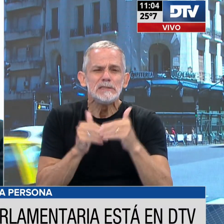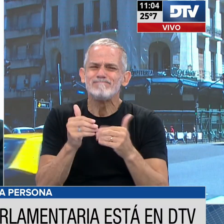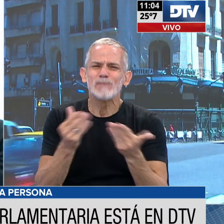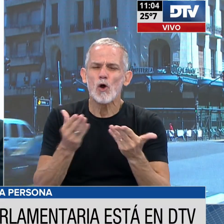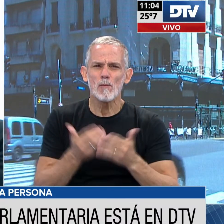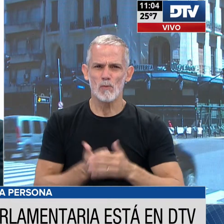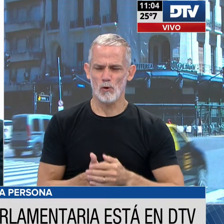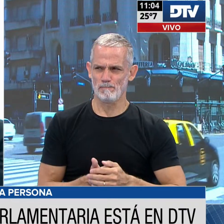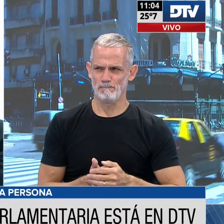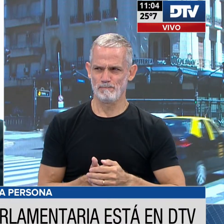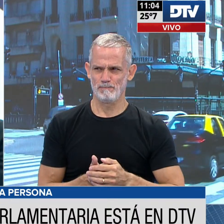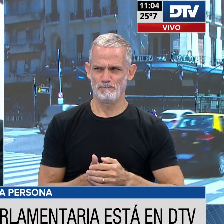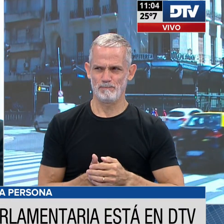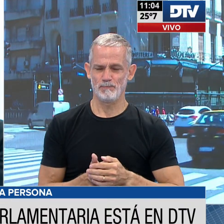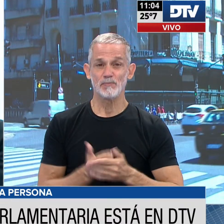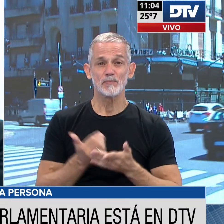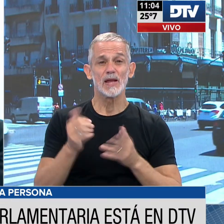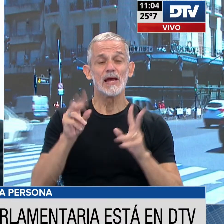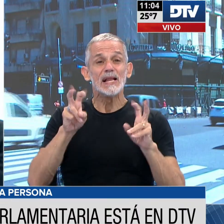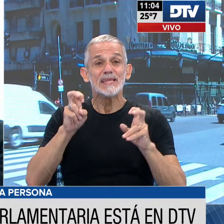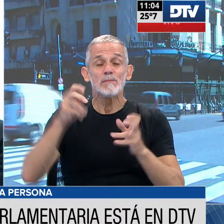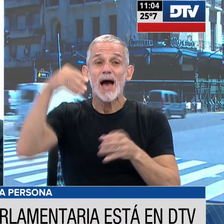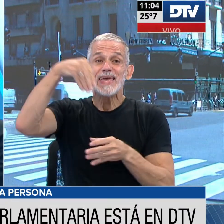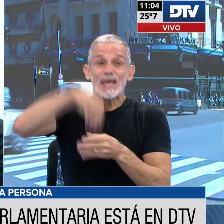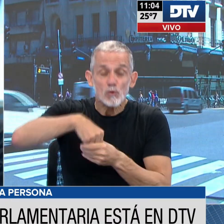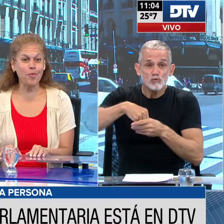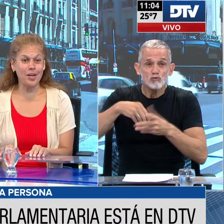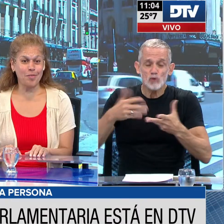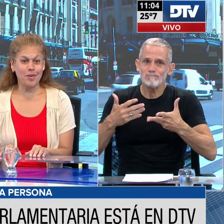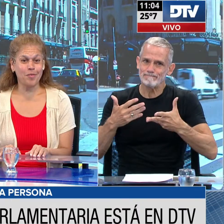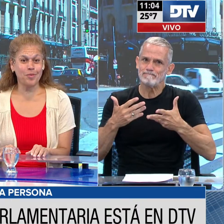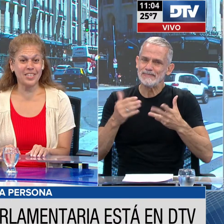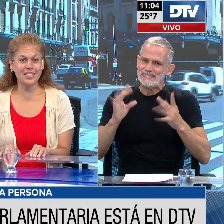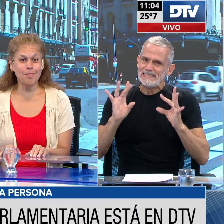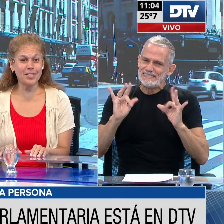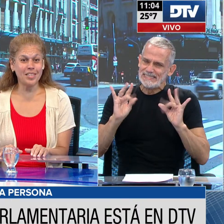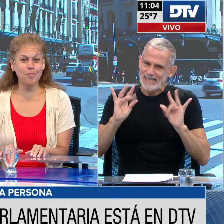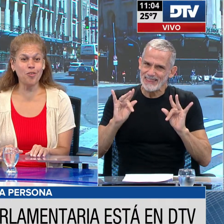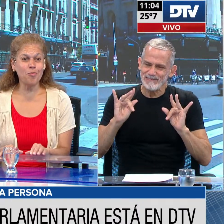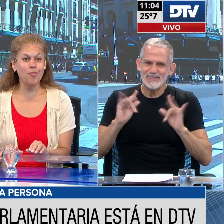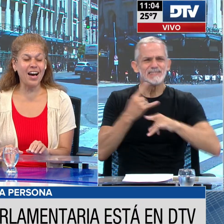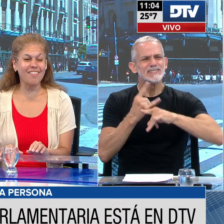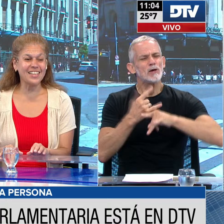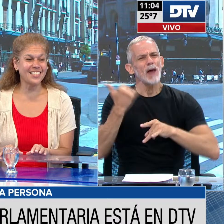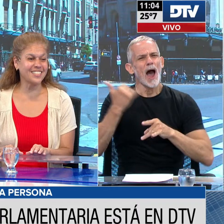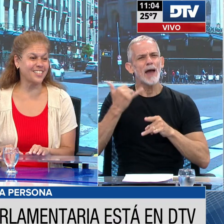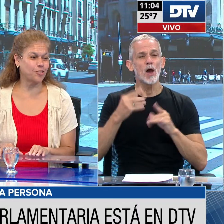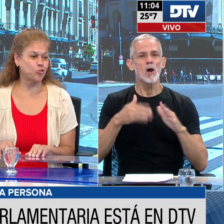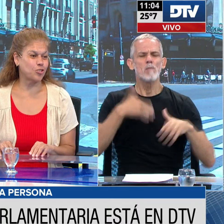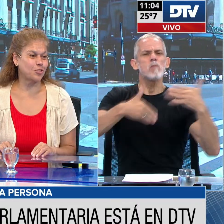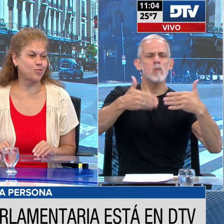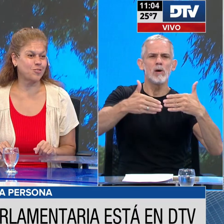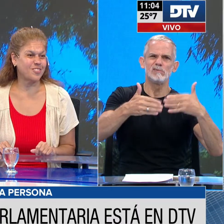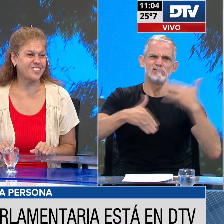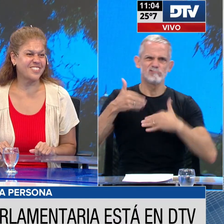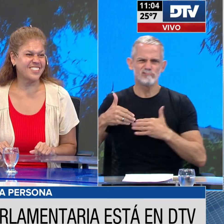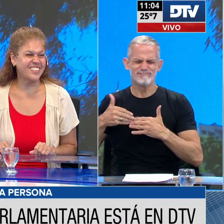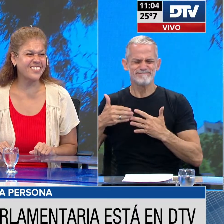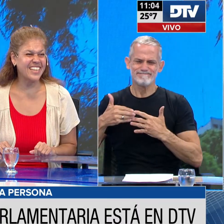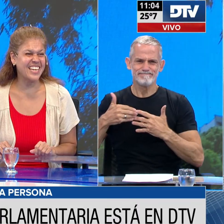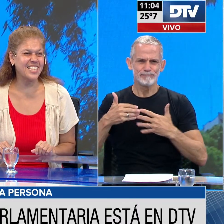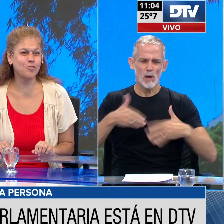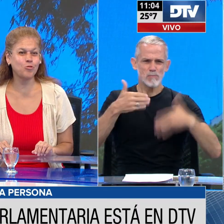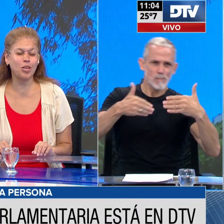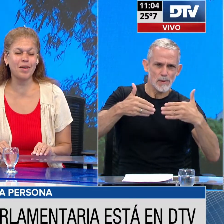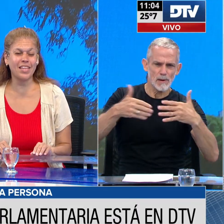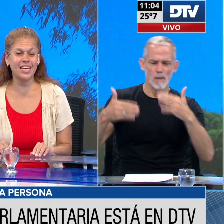ves? El tema de la inclusión siempre es un poco polémico porque siempre tenemos como avances y retrocesos, ¿no?